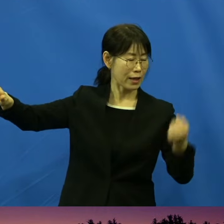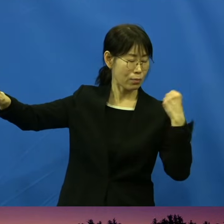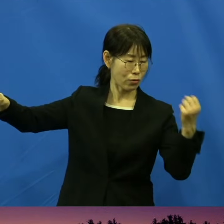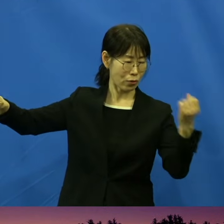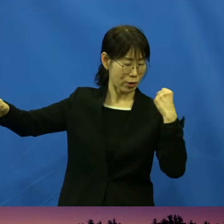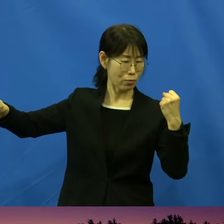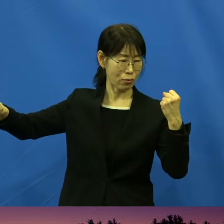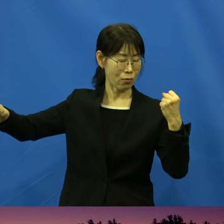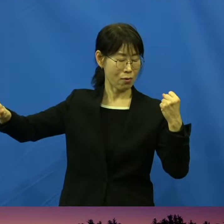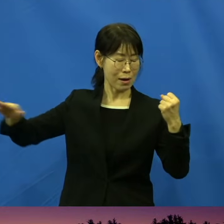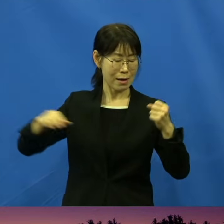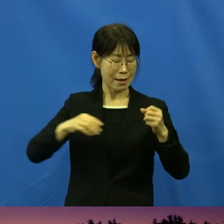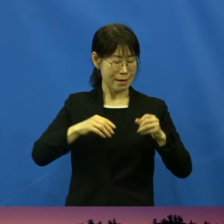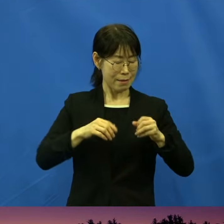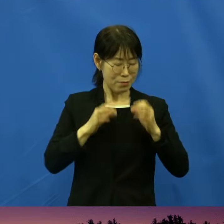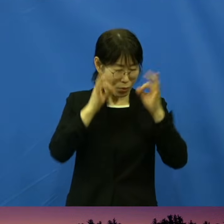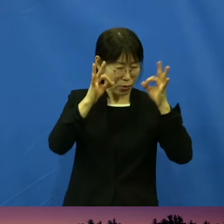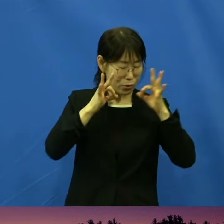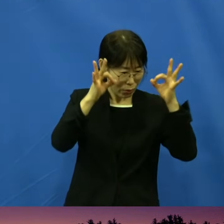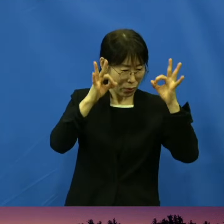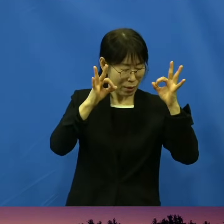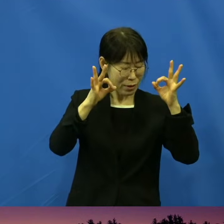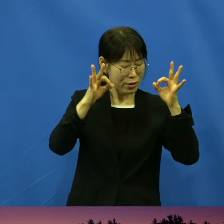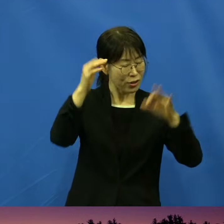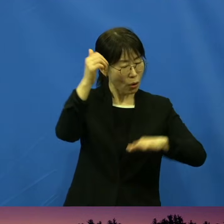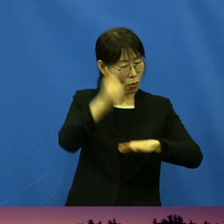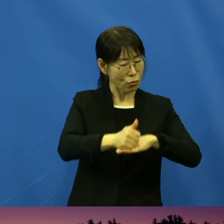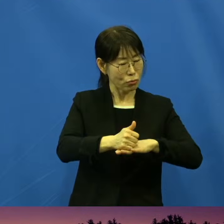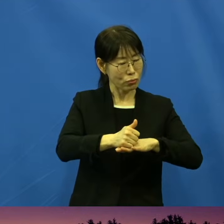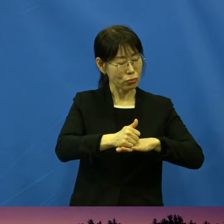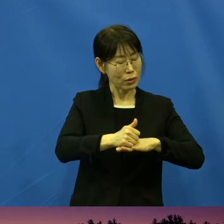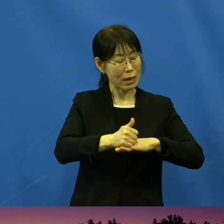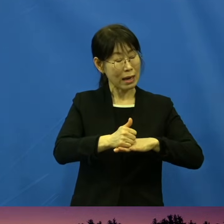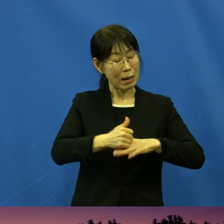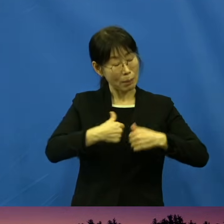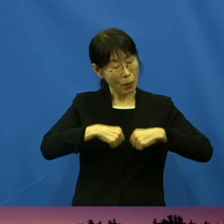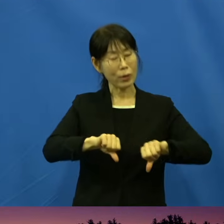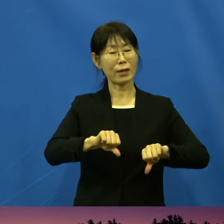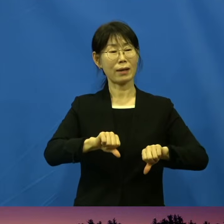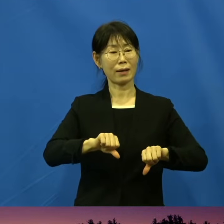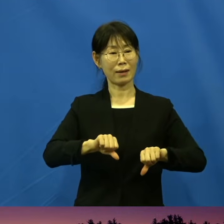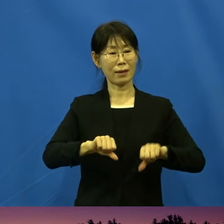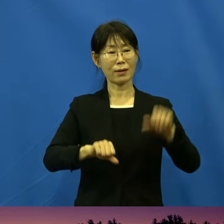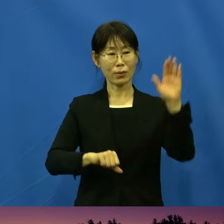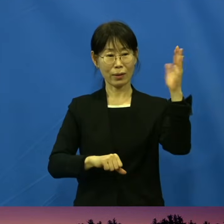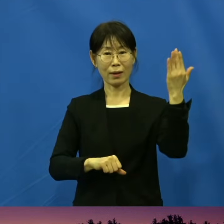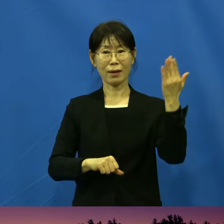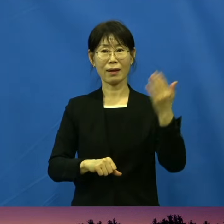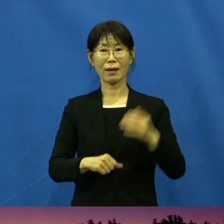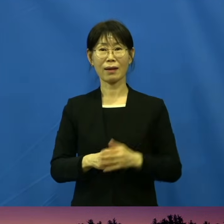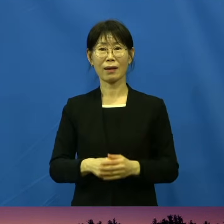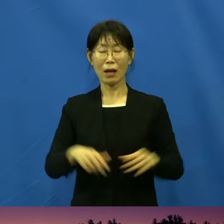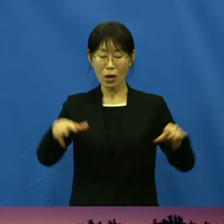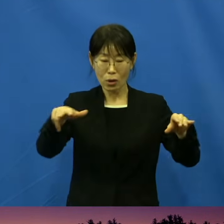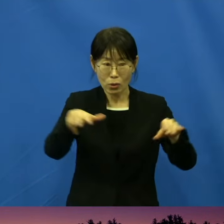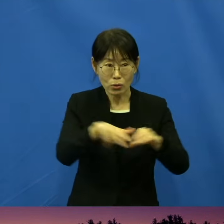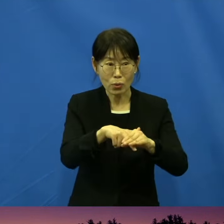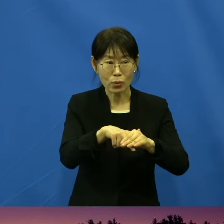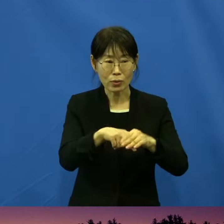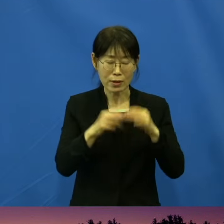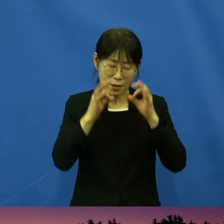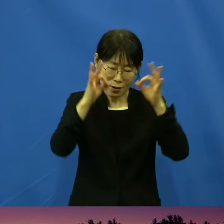없고. 여러분, 종교적 열심은요, 자기의 힘으로, 자기 의지로 하는 거예요.